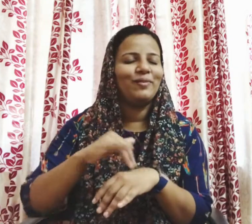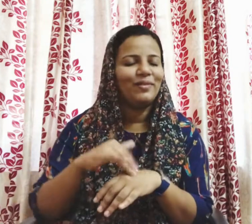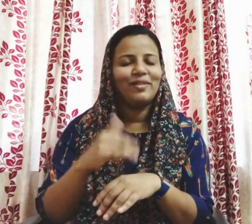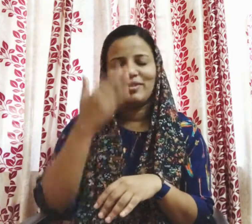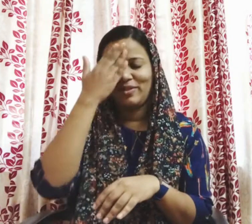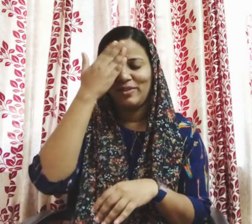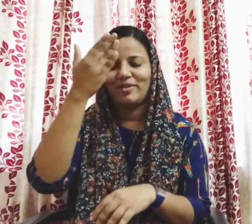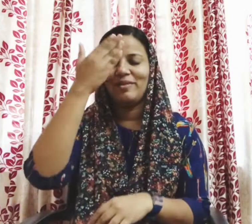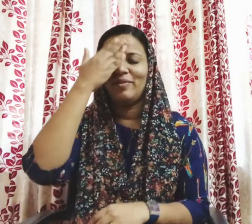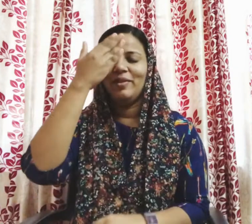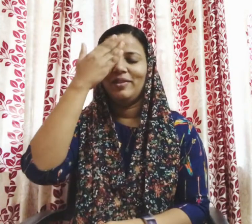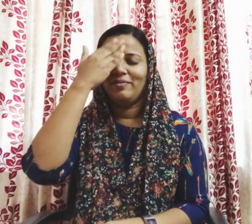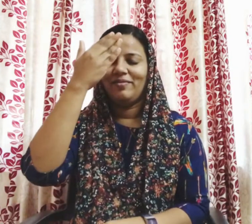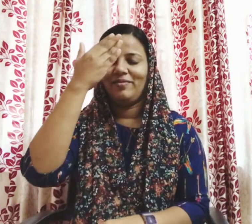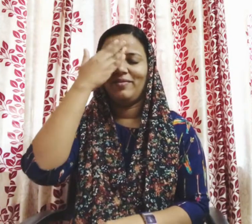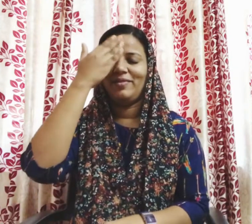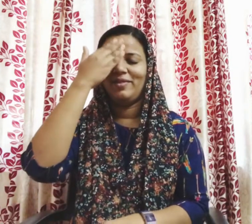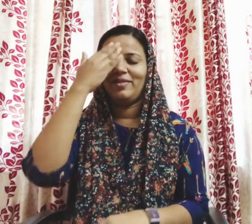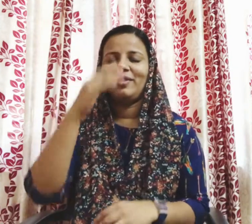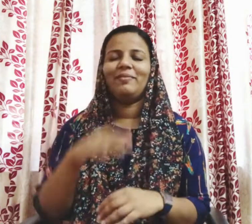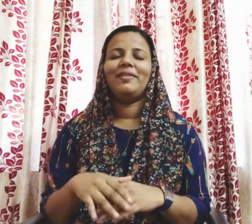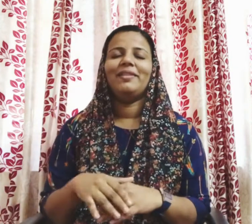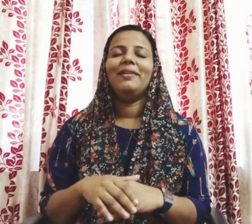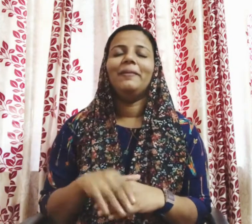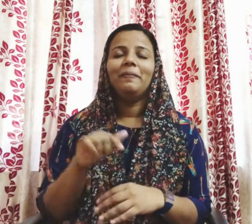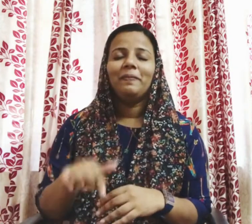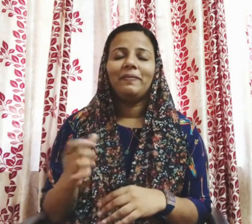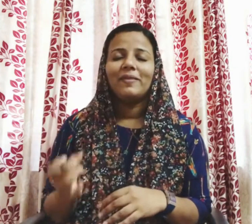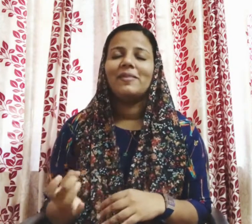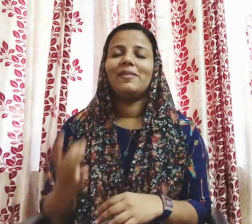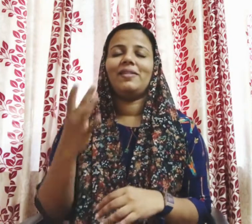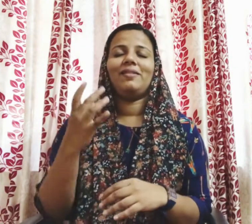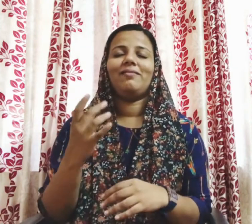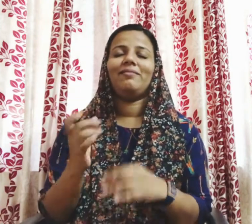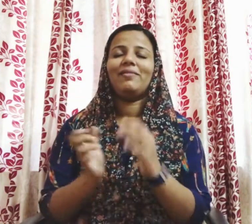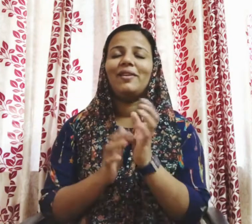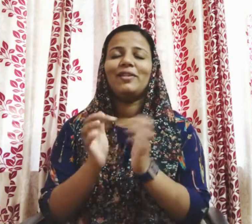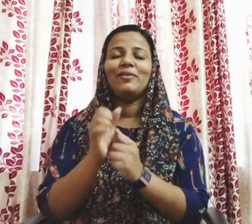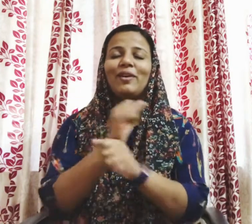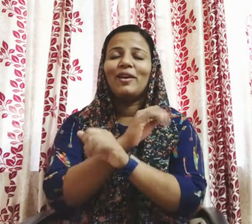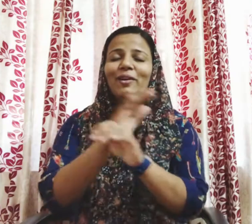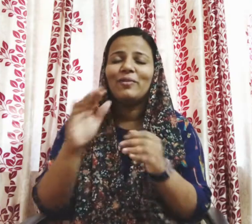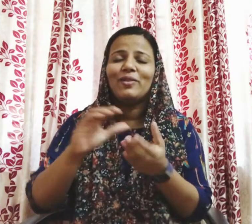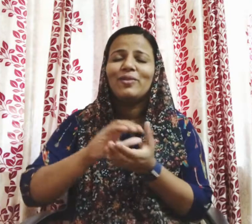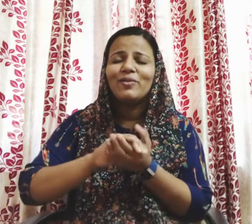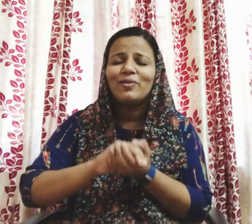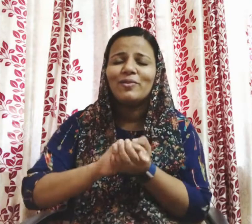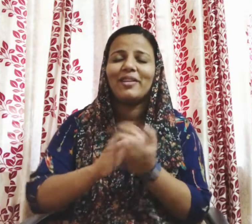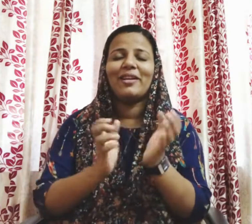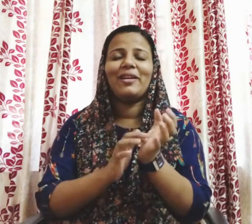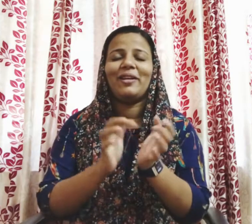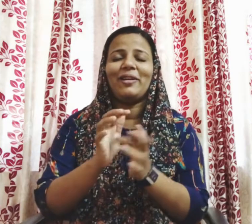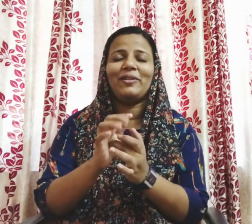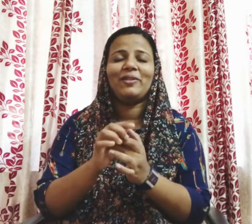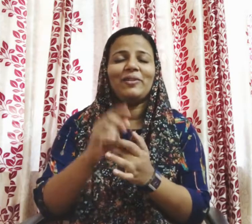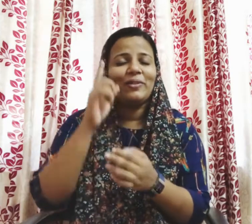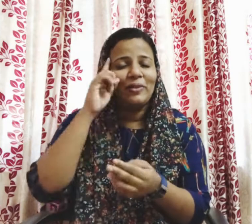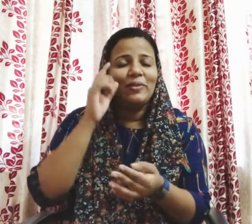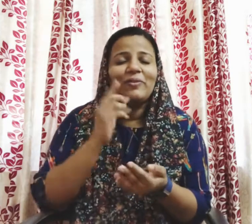ഉണർത്തി. സ്തോത്രം പിതാവേ, സ്തോത്രം പിതാവേ, സ്തോത്രം പിതാവേ. ഈ പകൽക്കാലം അങ്ങ് ഞങ്ങളെ അത്ഭുതകരമായി സൂക്ഷിക്കുന്ന അങ്ങയുടെ വിശ്വസ്തതയ്ക്കായിട്ട്